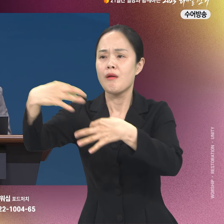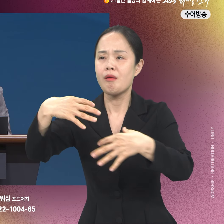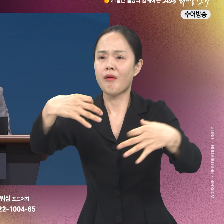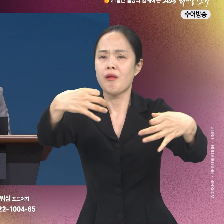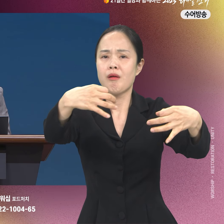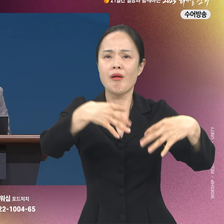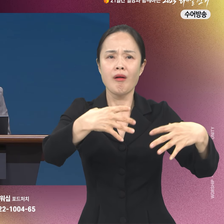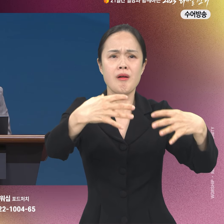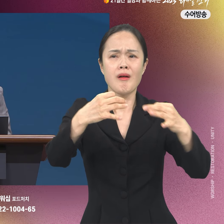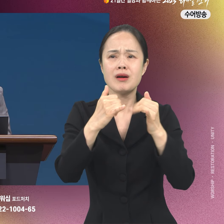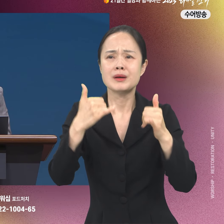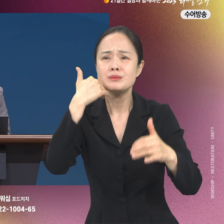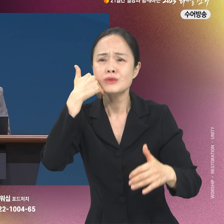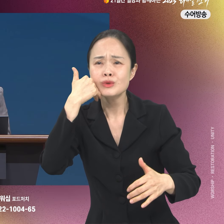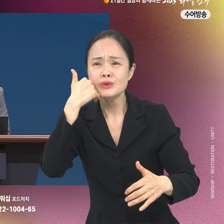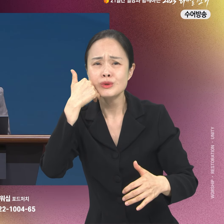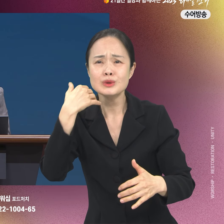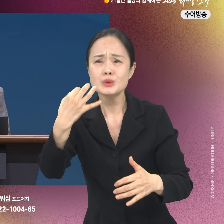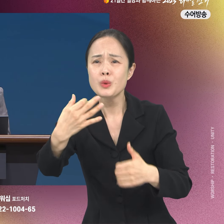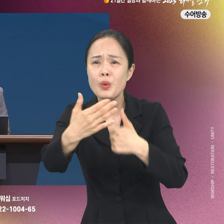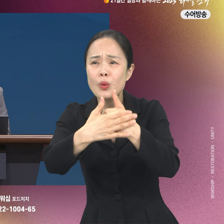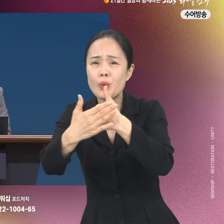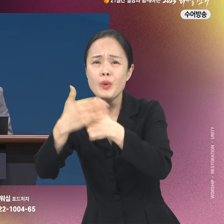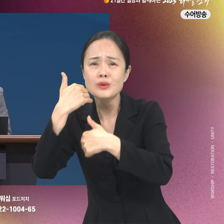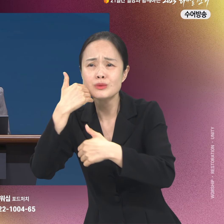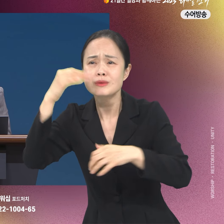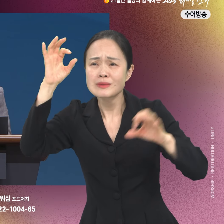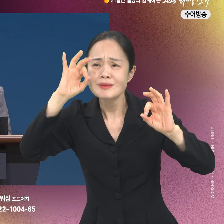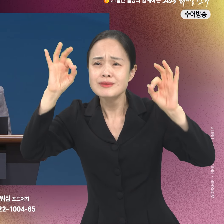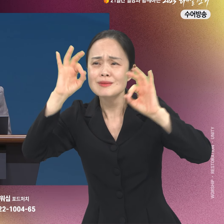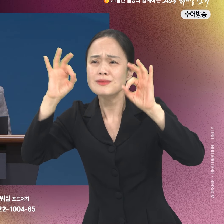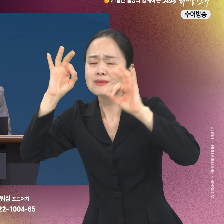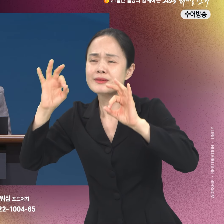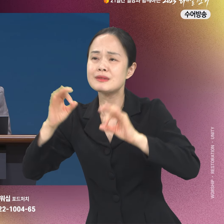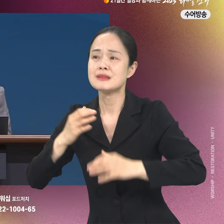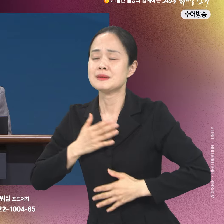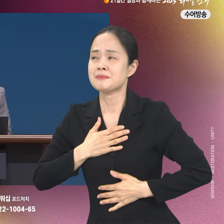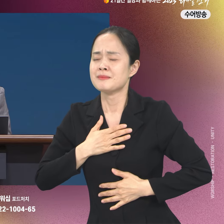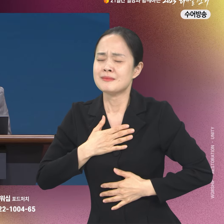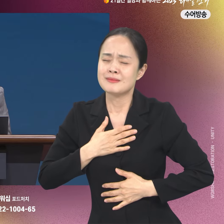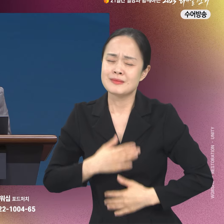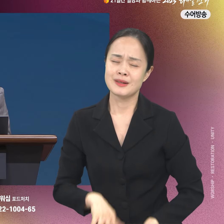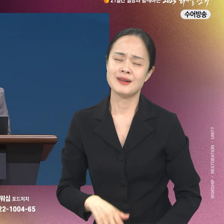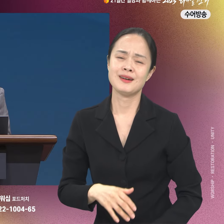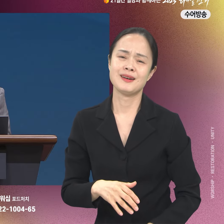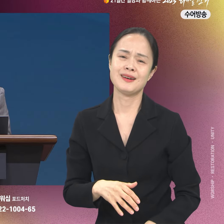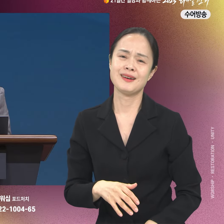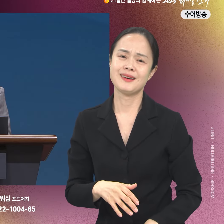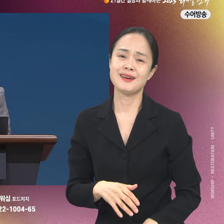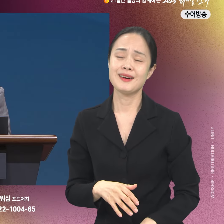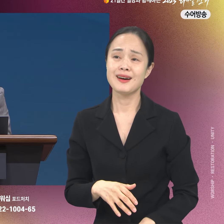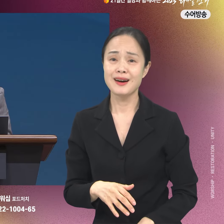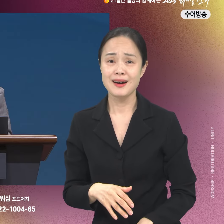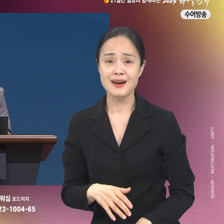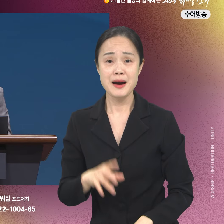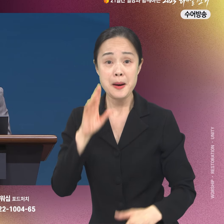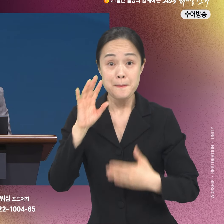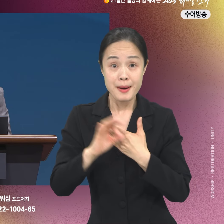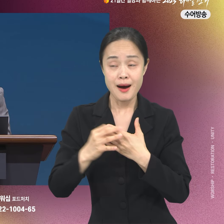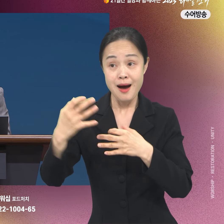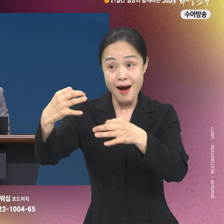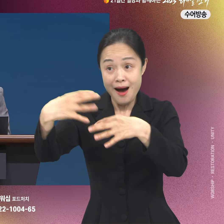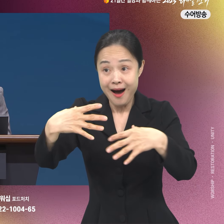작품의 완성도를 위해서 더 썼더라면 훨씬 좋은 작품이 나오지 않았을까? 이런 아쉬움이 좀 들더라고요. 그러니까